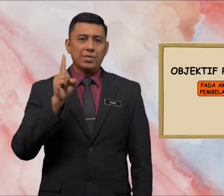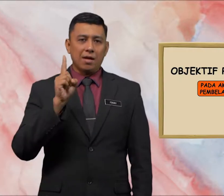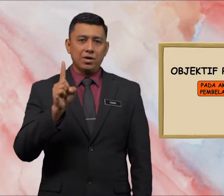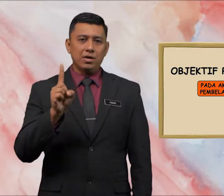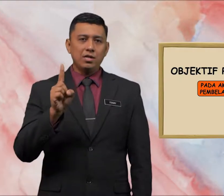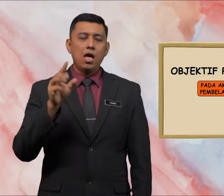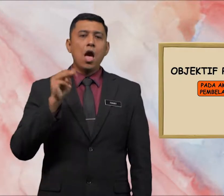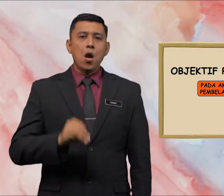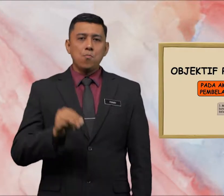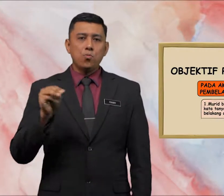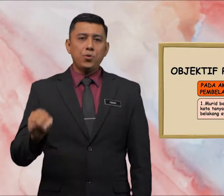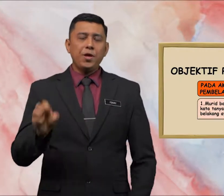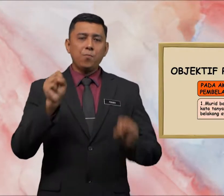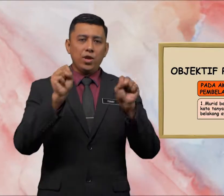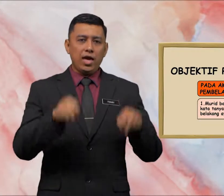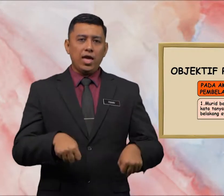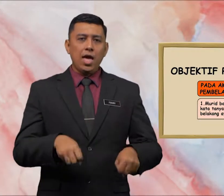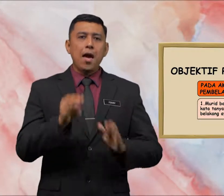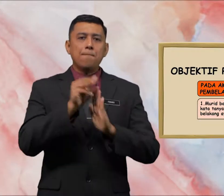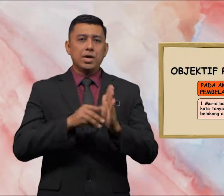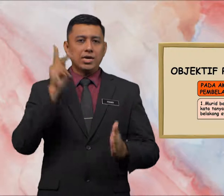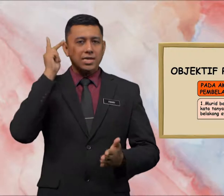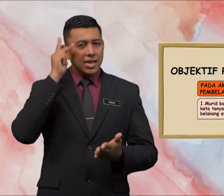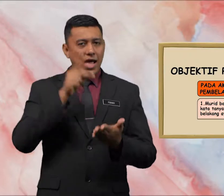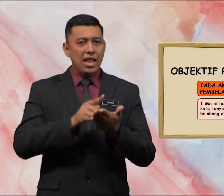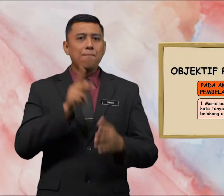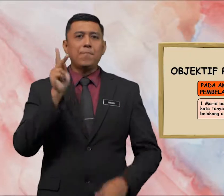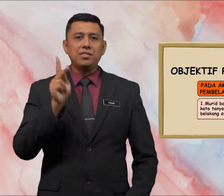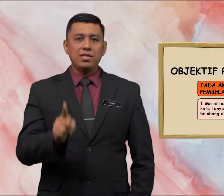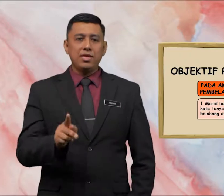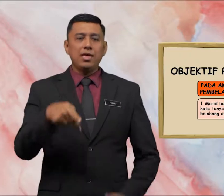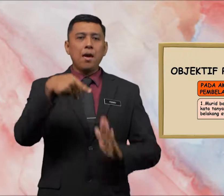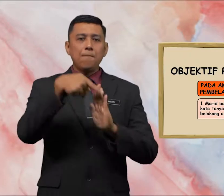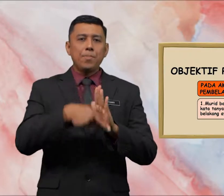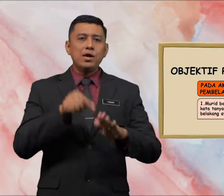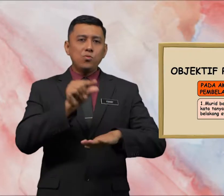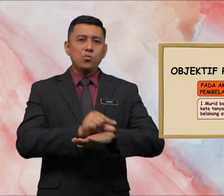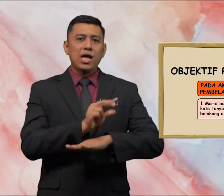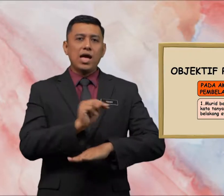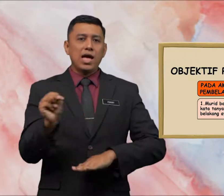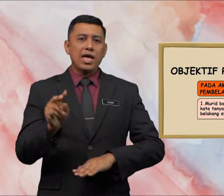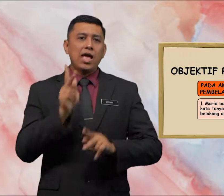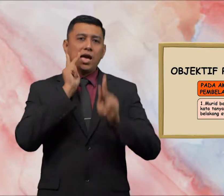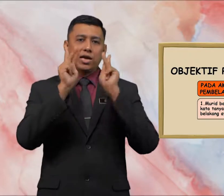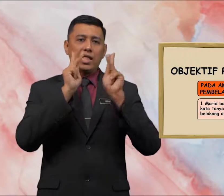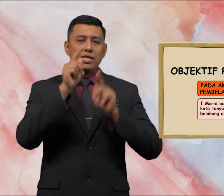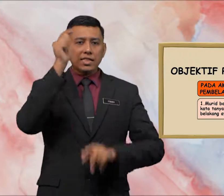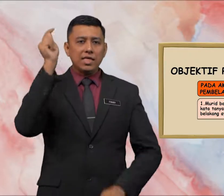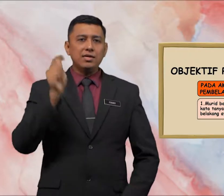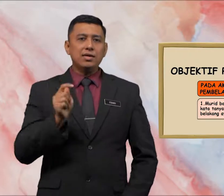pertama, murid boleh mengenal pasti penggunaan kata tanya